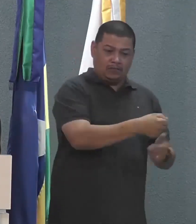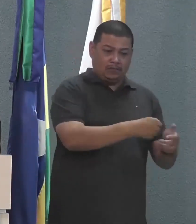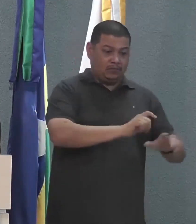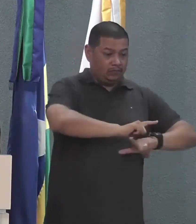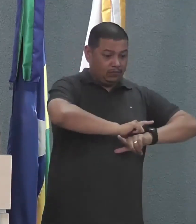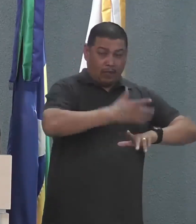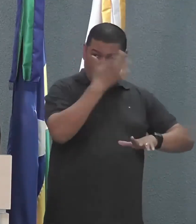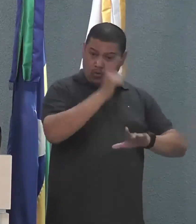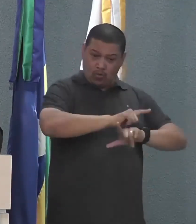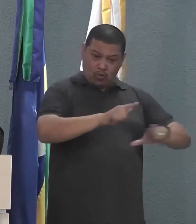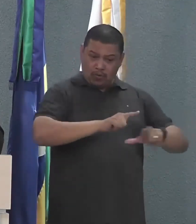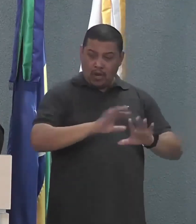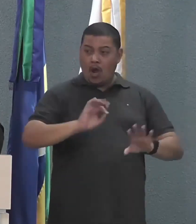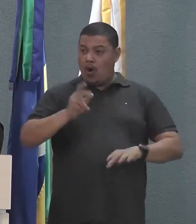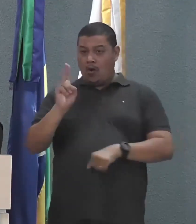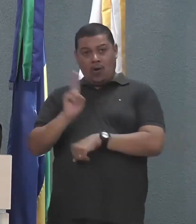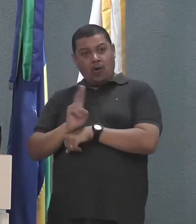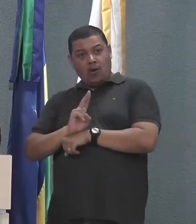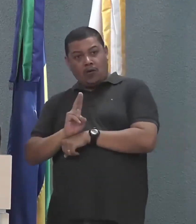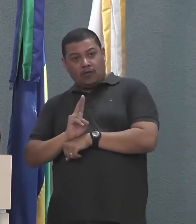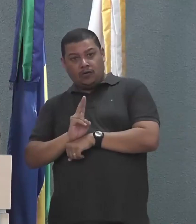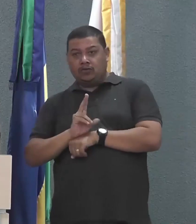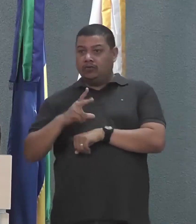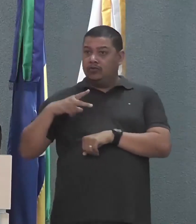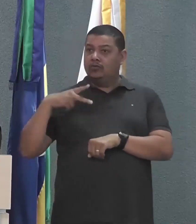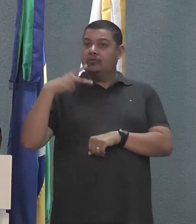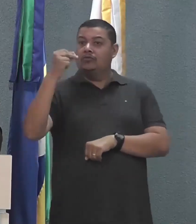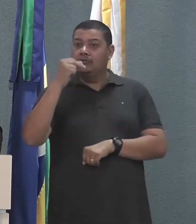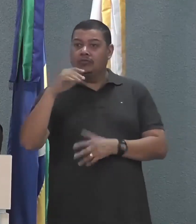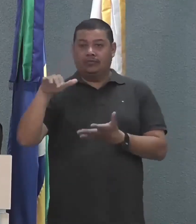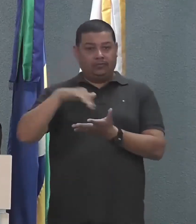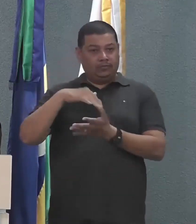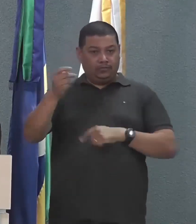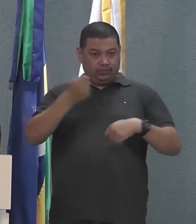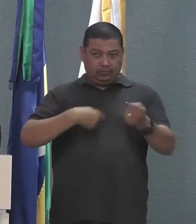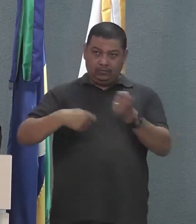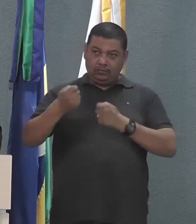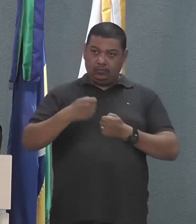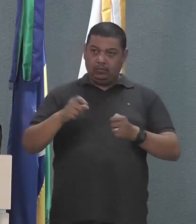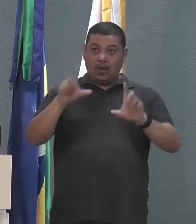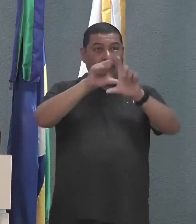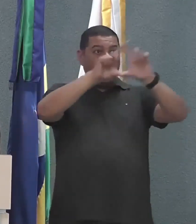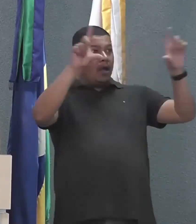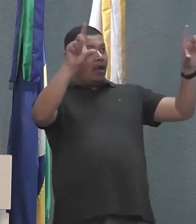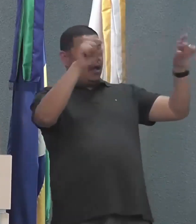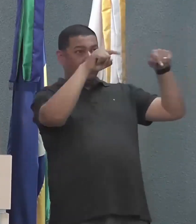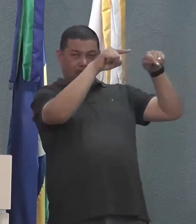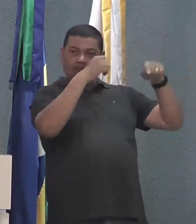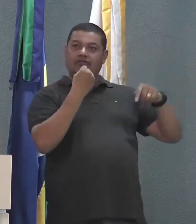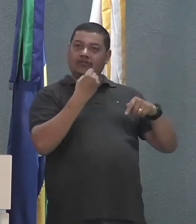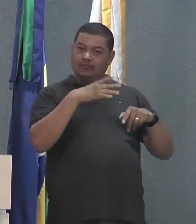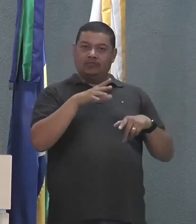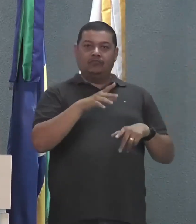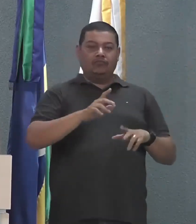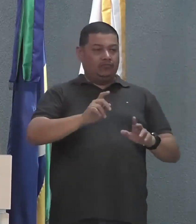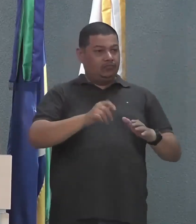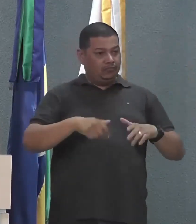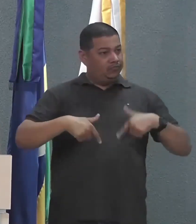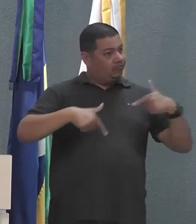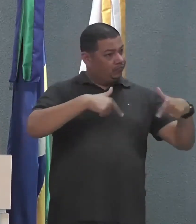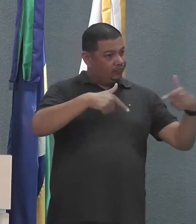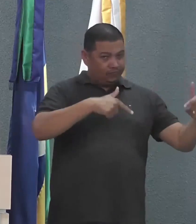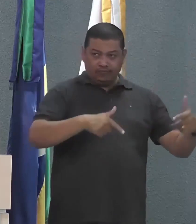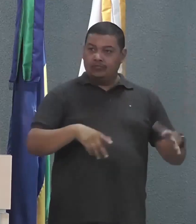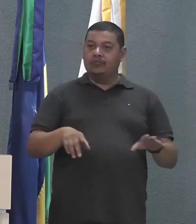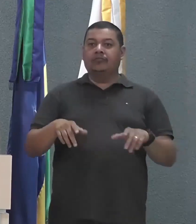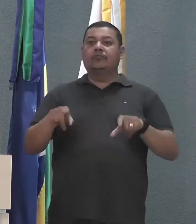que o vigia seja melhor do que o secretário. A faixa, parabéns a vocês, pelo esforço de vocês, pelo